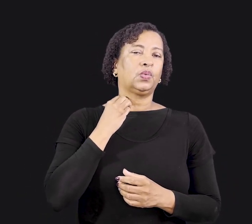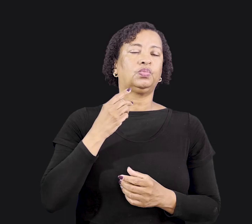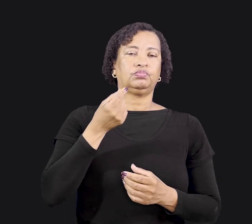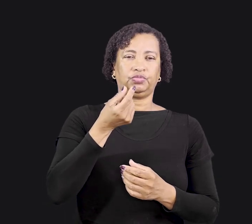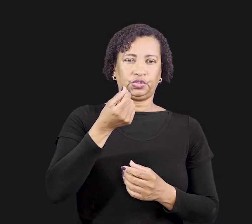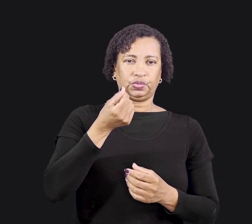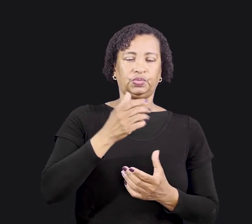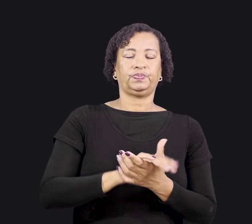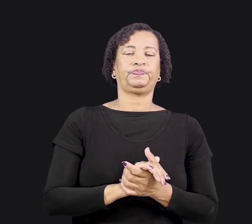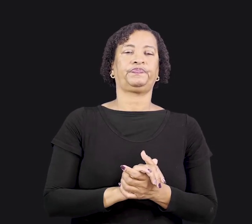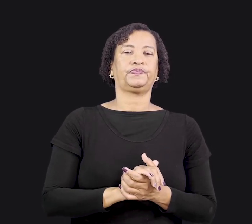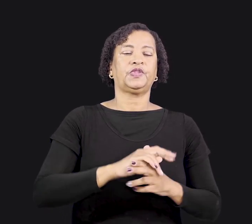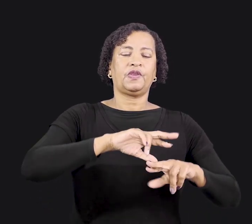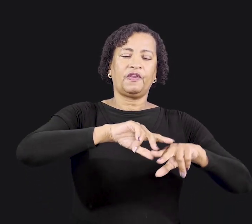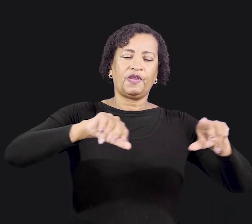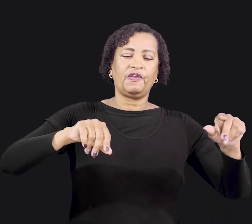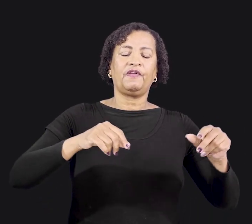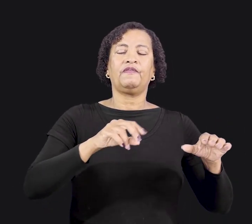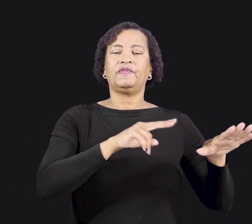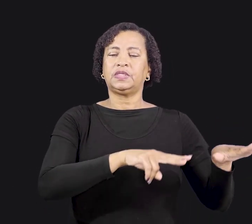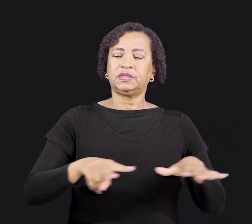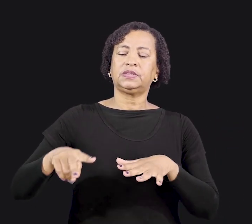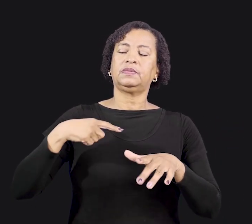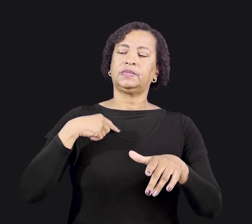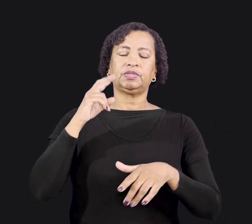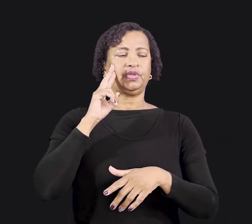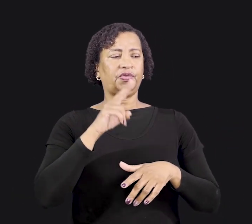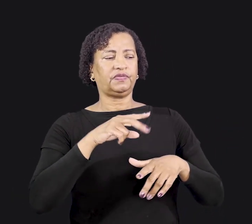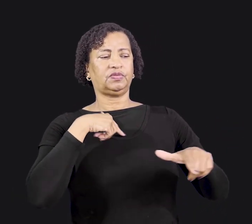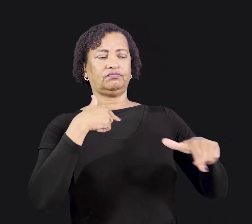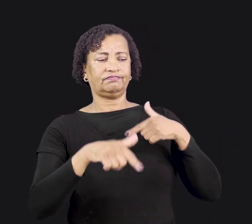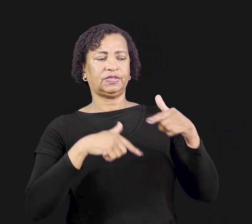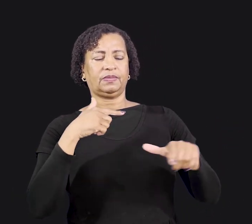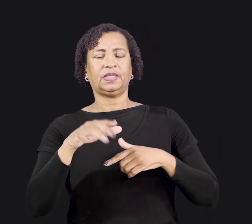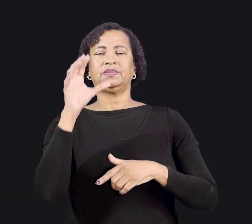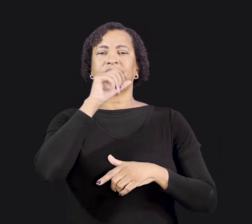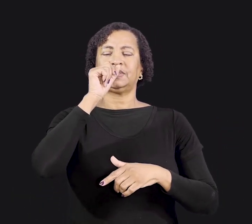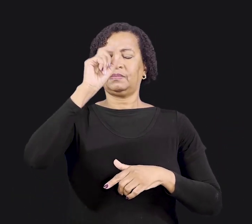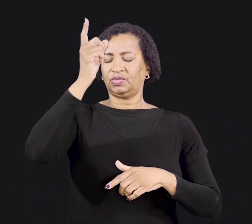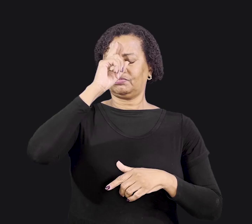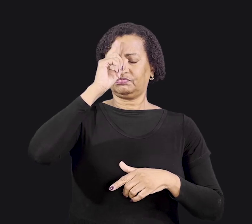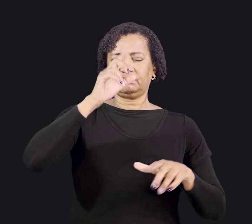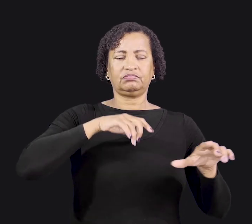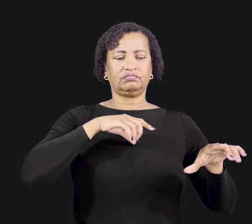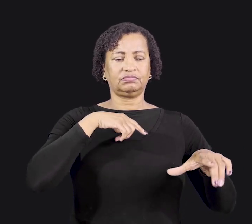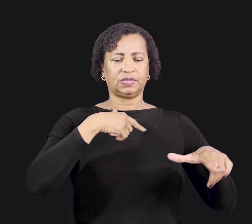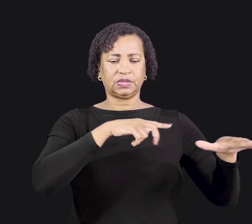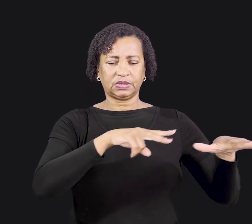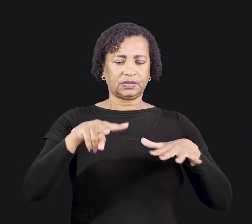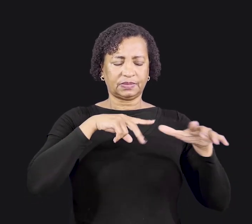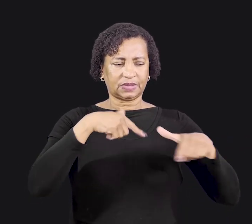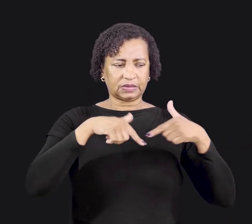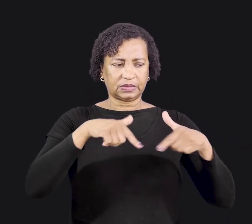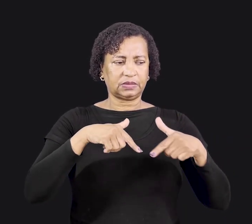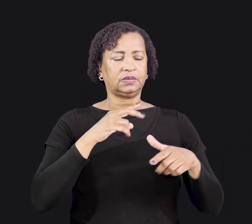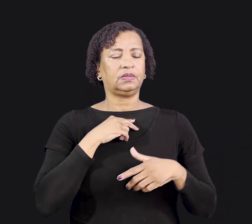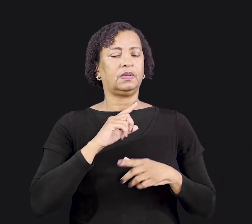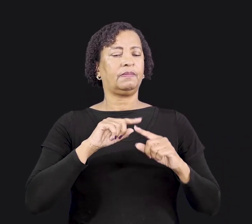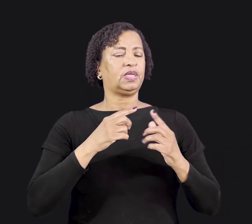várias semanas tenho passado por aqui e visto vocês trabalhando nessa construção todos os sábados. Mas isso não significava nada para mim.